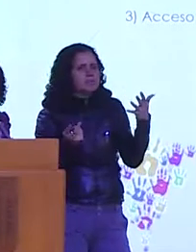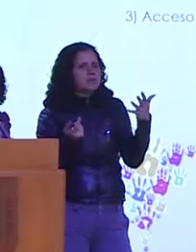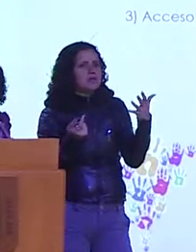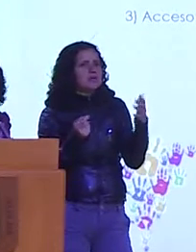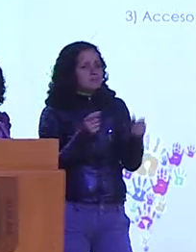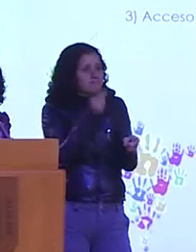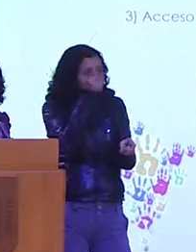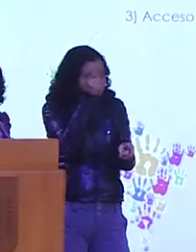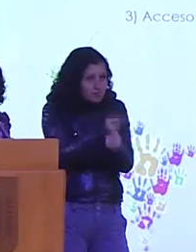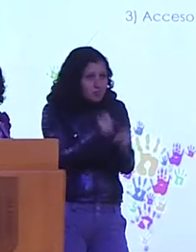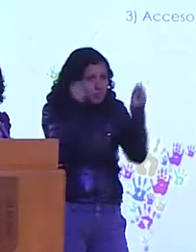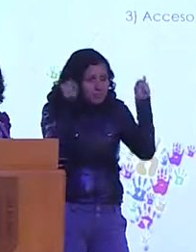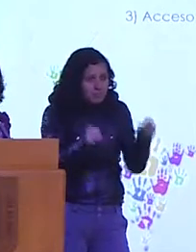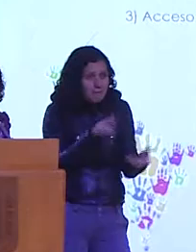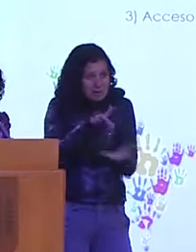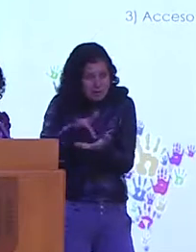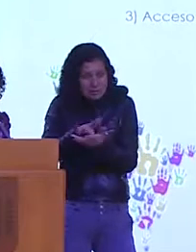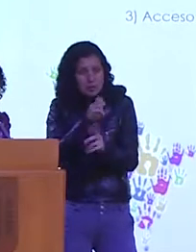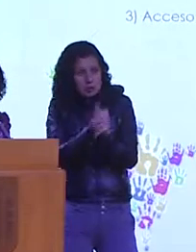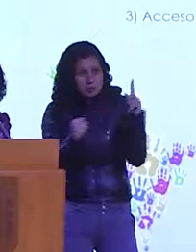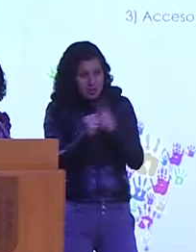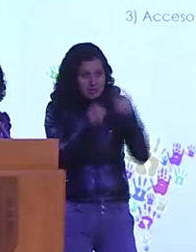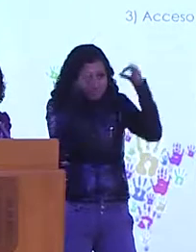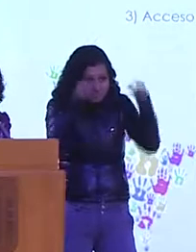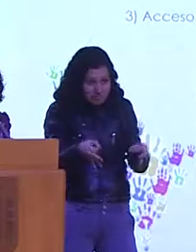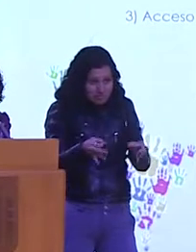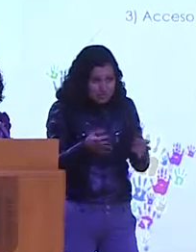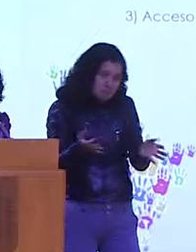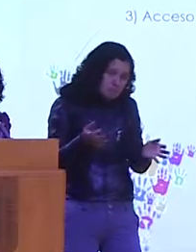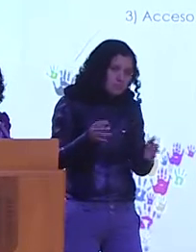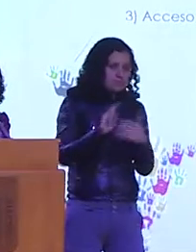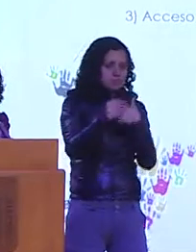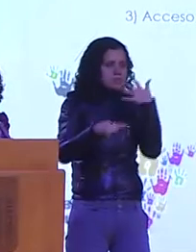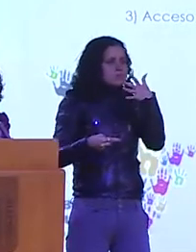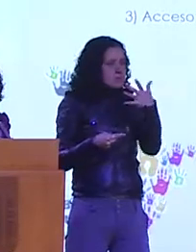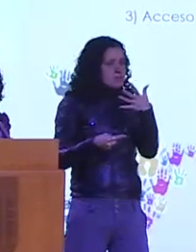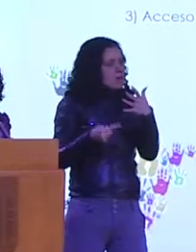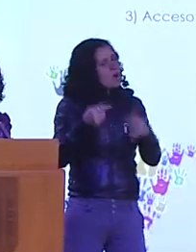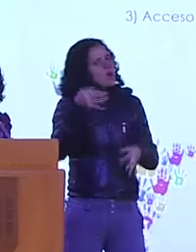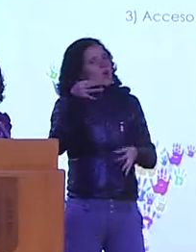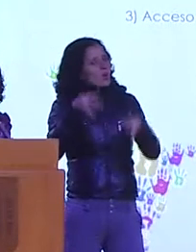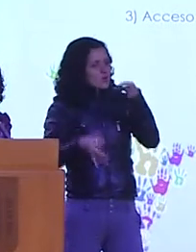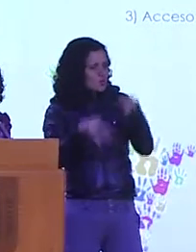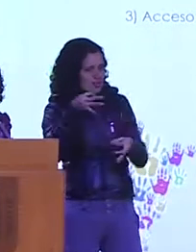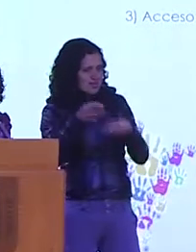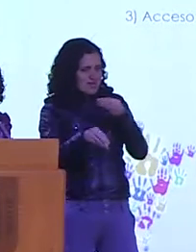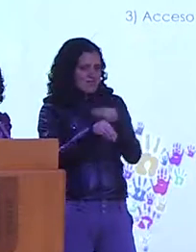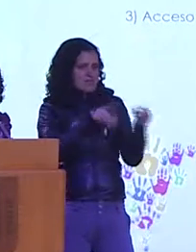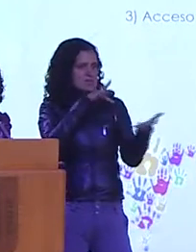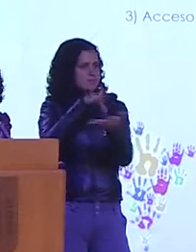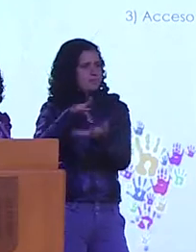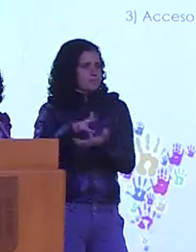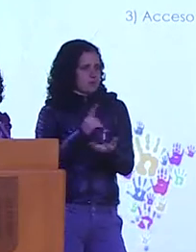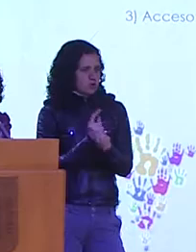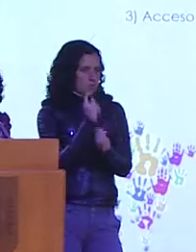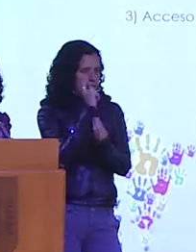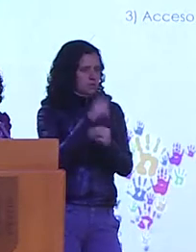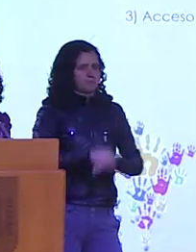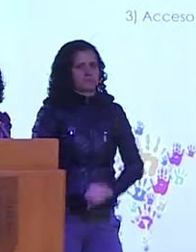efectiva y real participación social? Y por último, indicadores de justicia y de participación